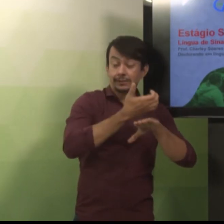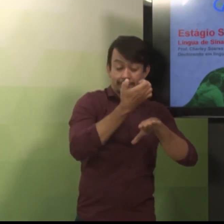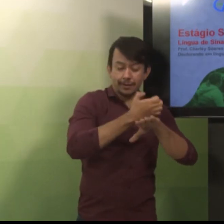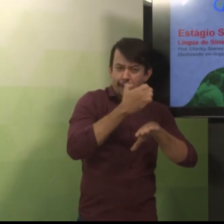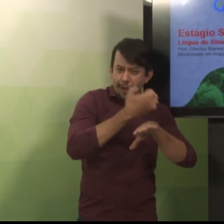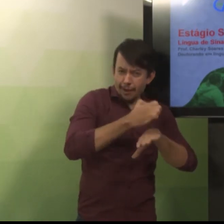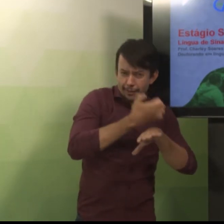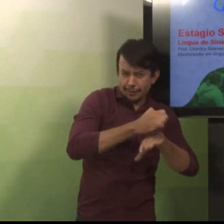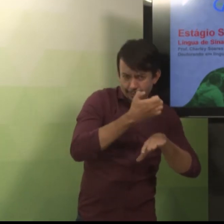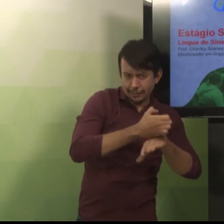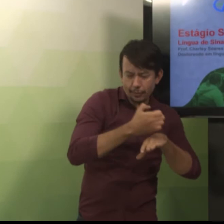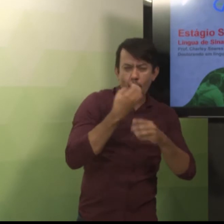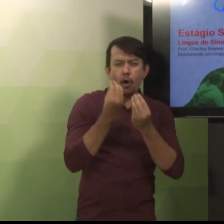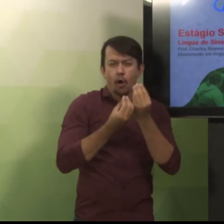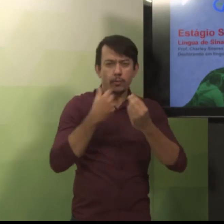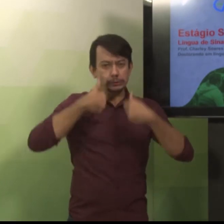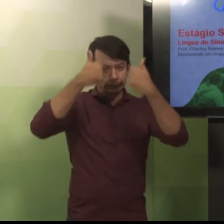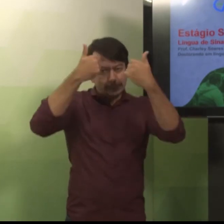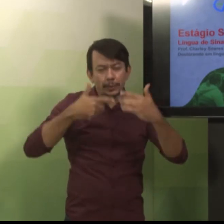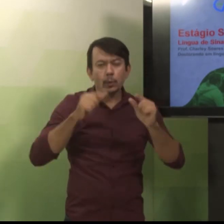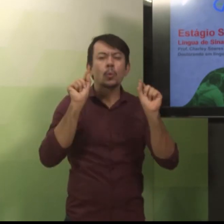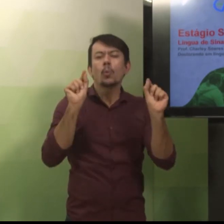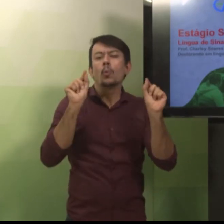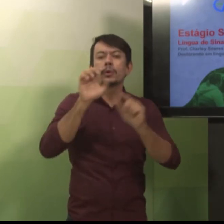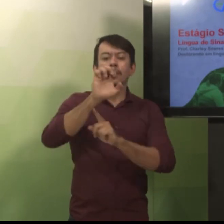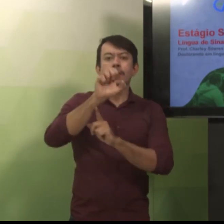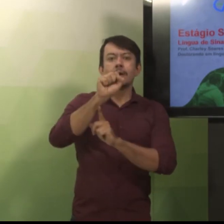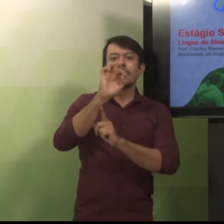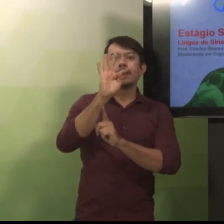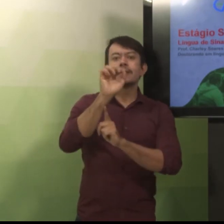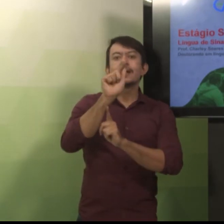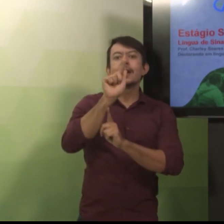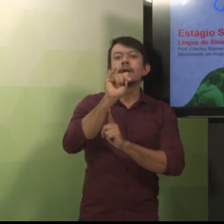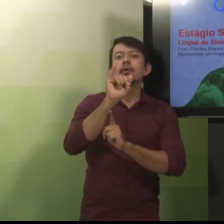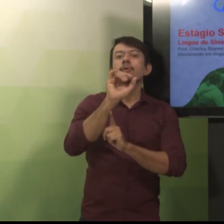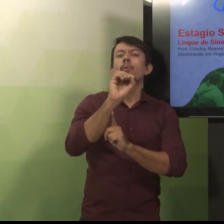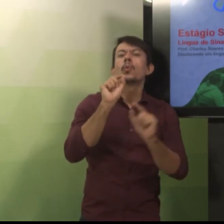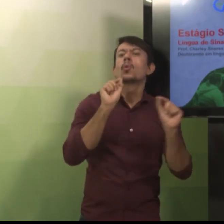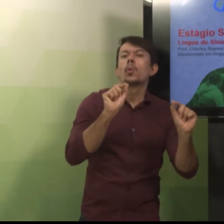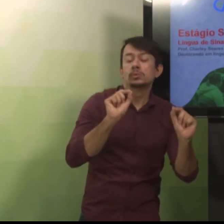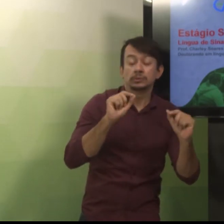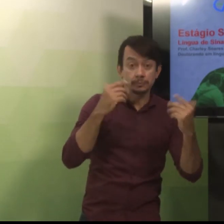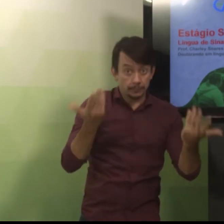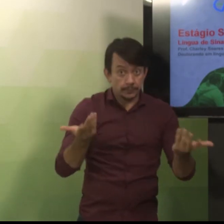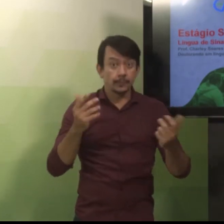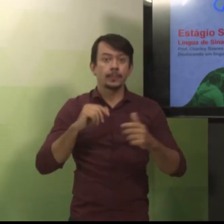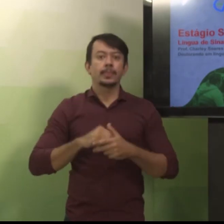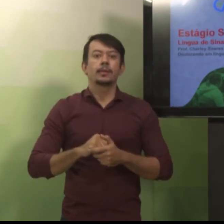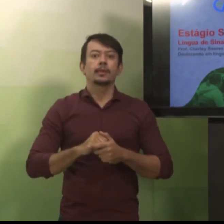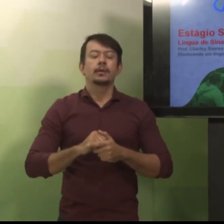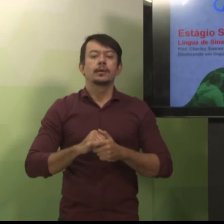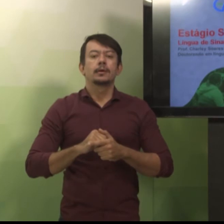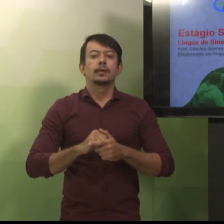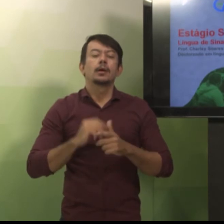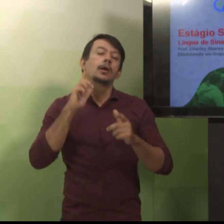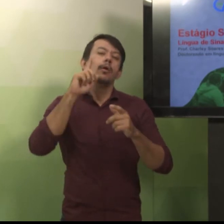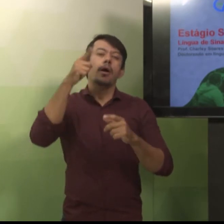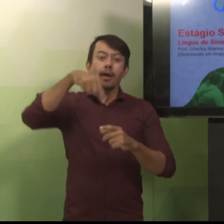dessa disciplina, sobre o estágio. Vou explicar, detalhar como se dará esse estágio.